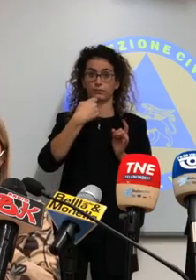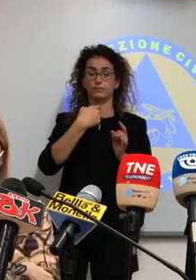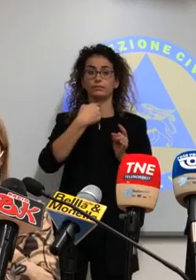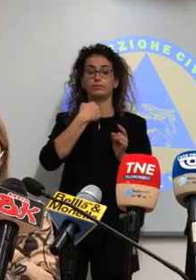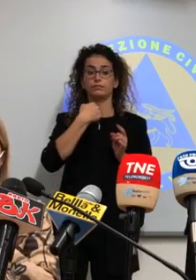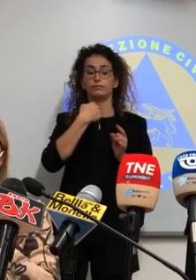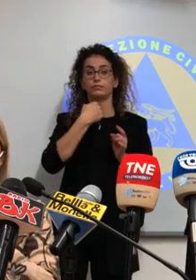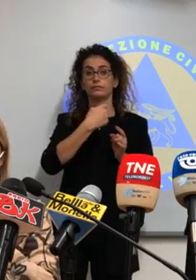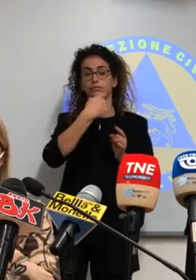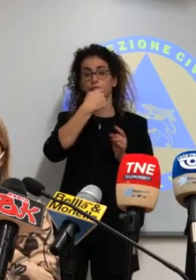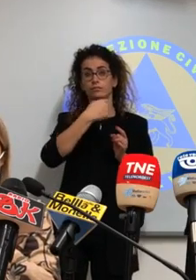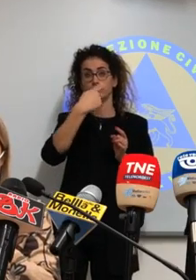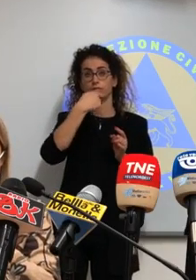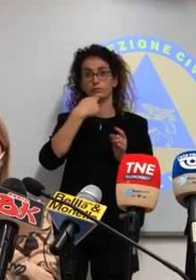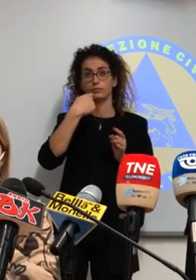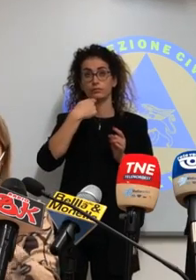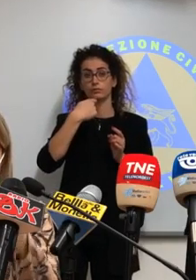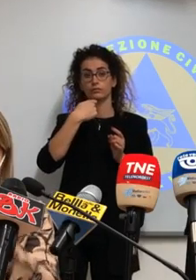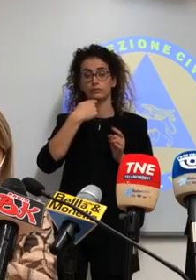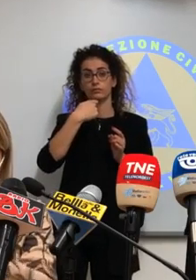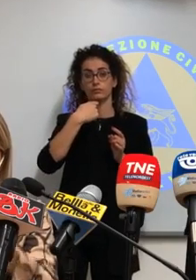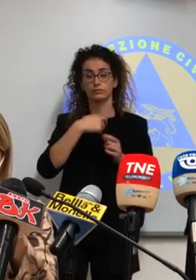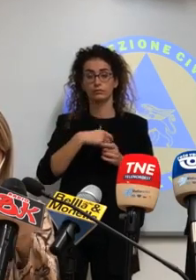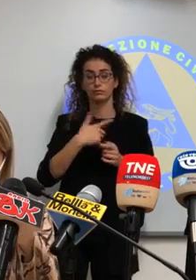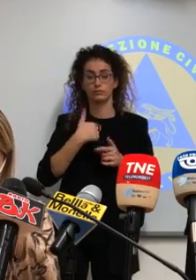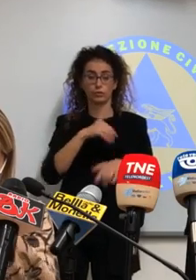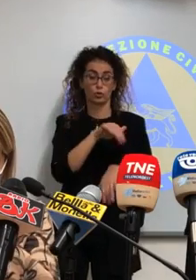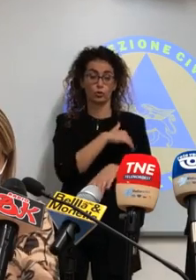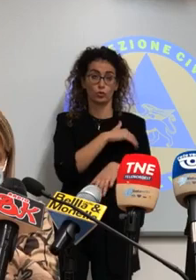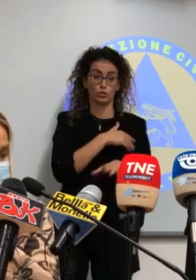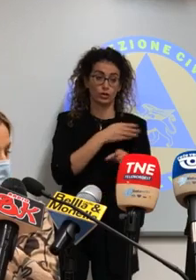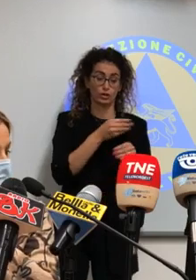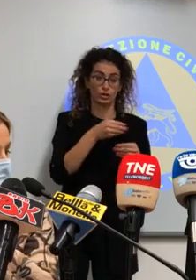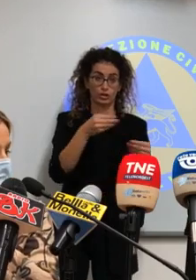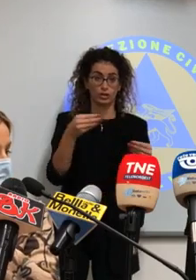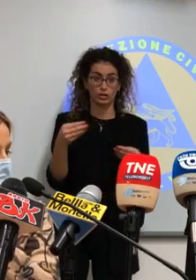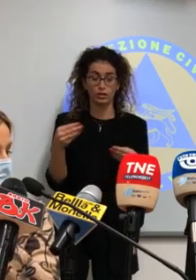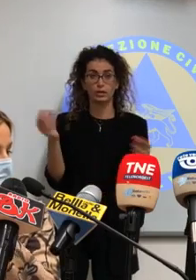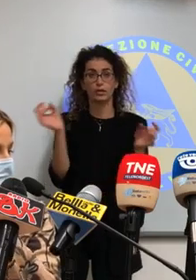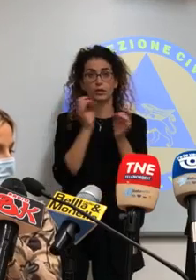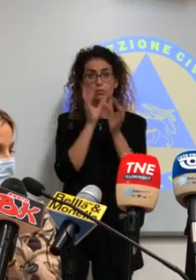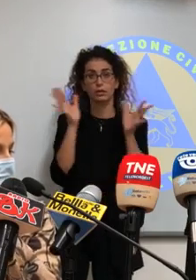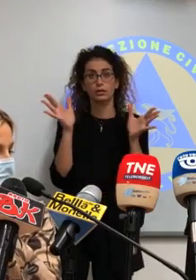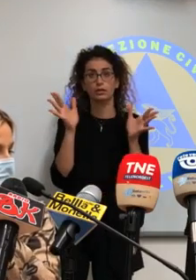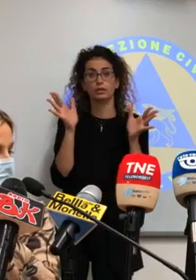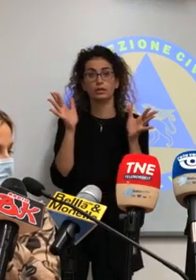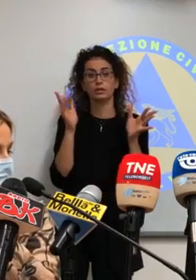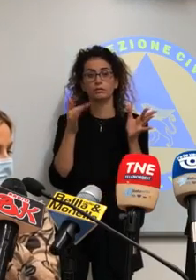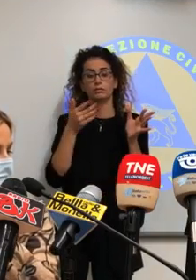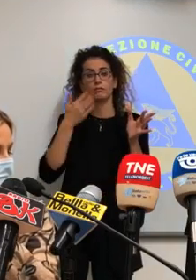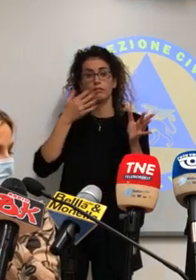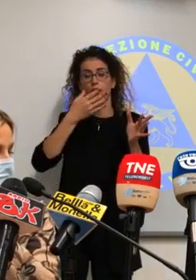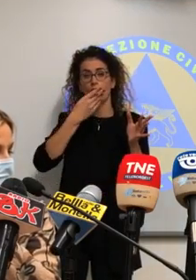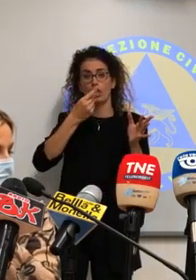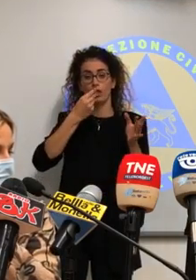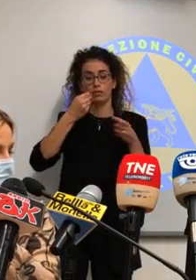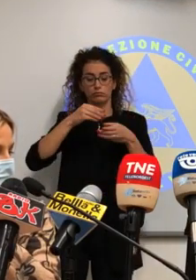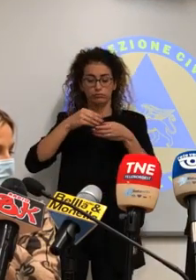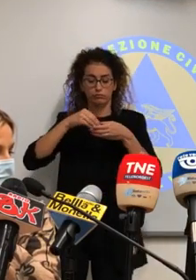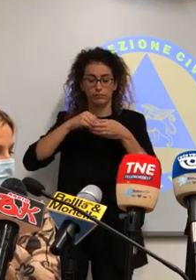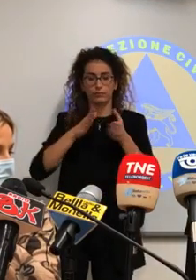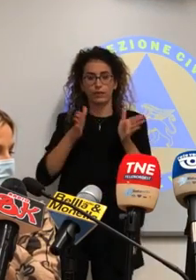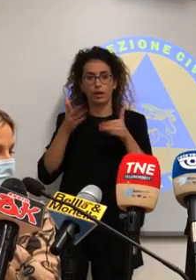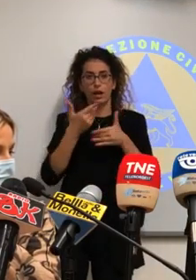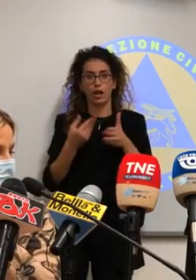cui vengono consegnate le salivette agli studenti, questi la mattina raccolgono la saliva, la portano in